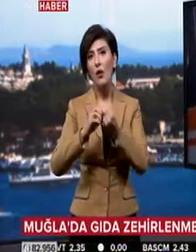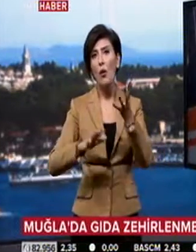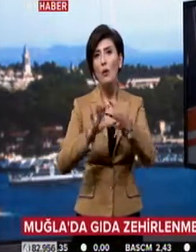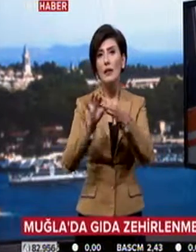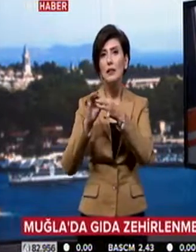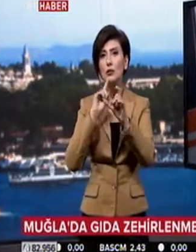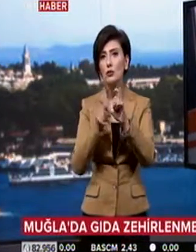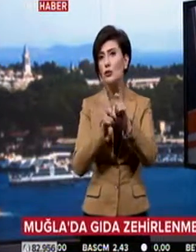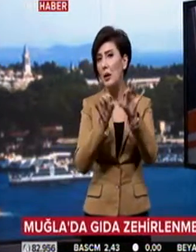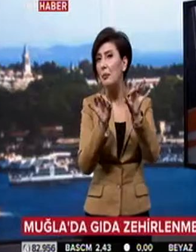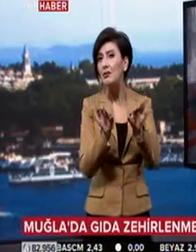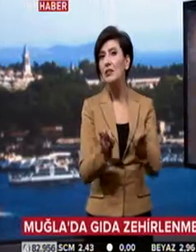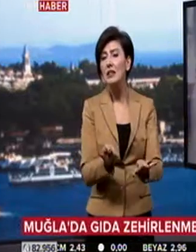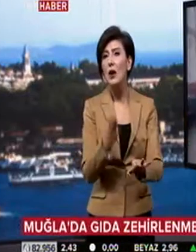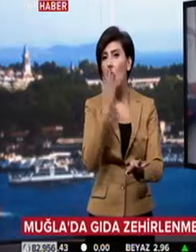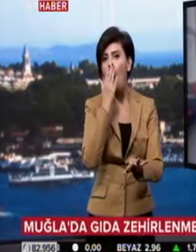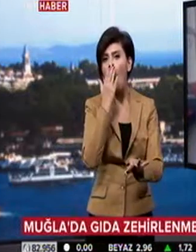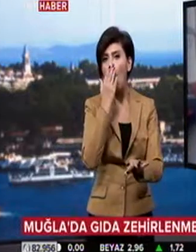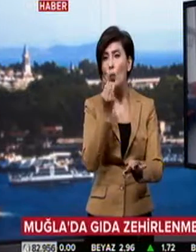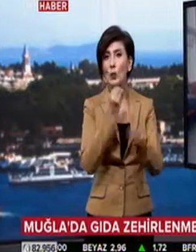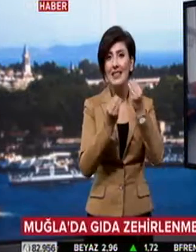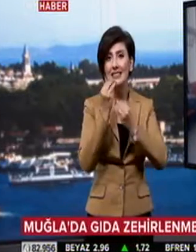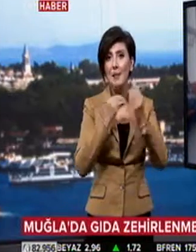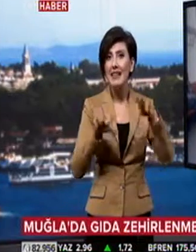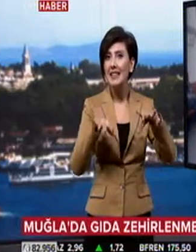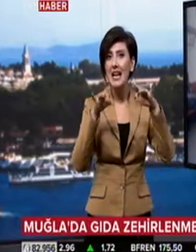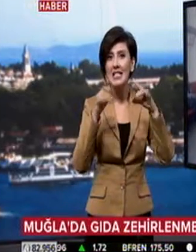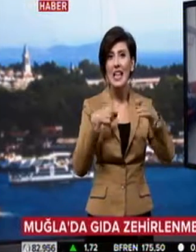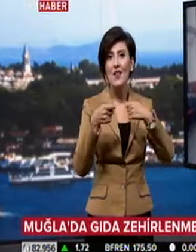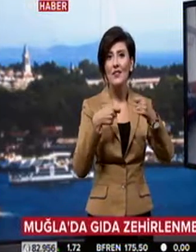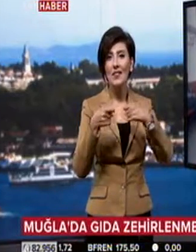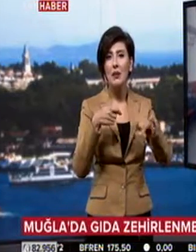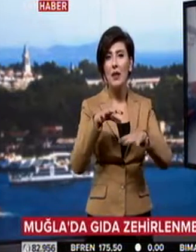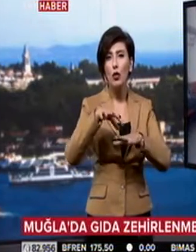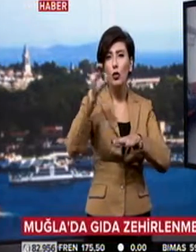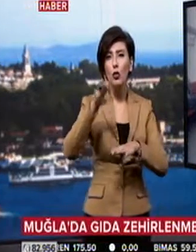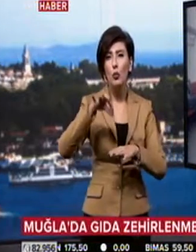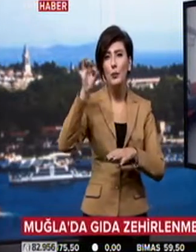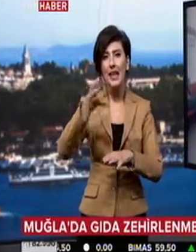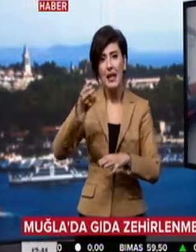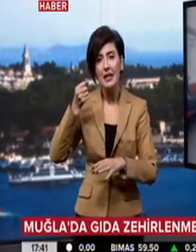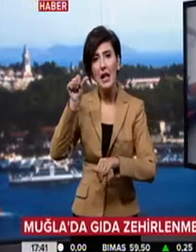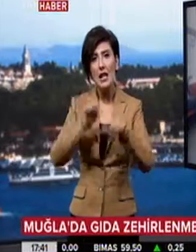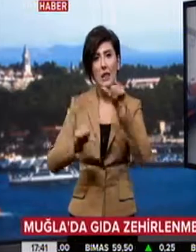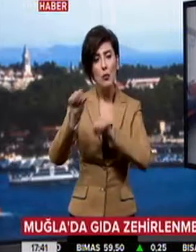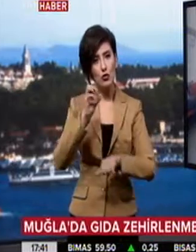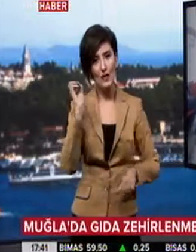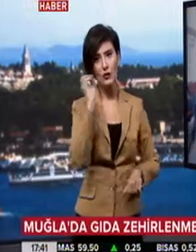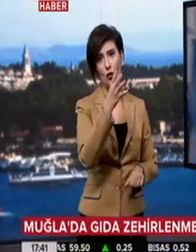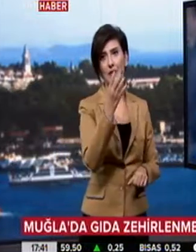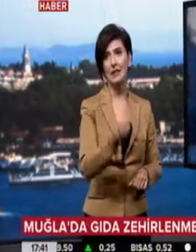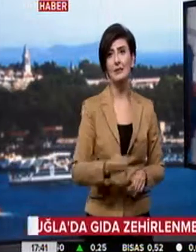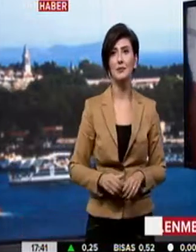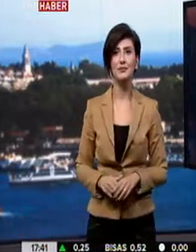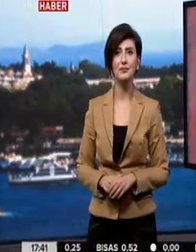alındı. Olayla ilgili soruşturma başlatılırken okulların yemeklerini hazırlayan firmadan numune alınarak